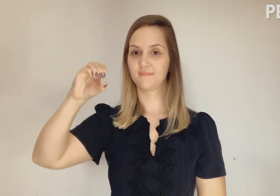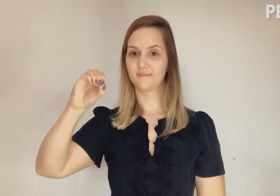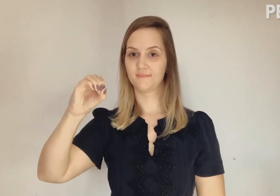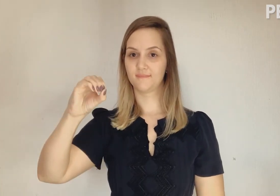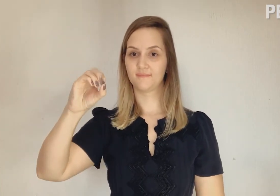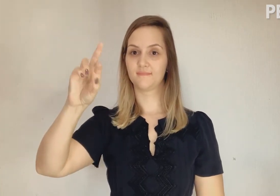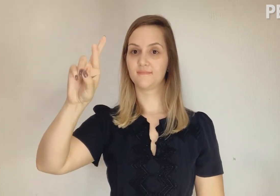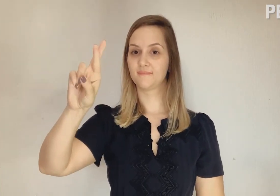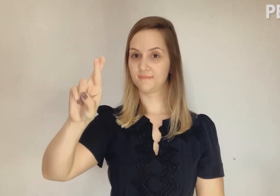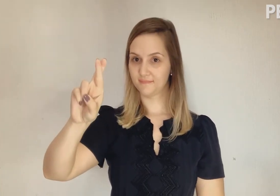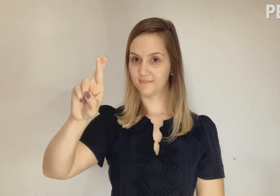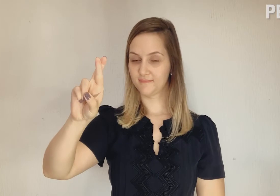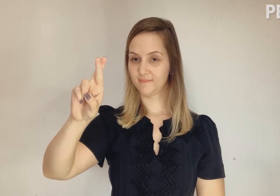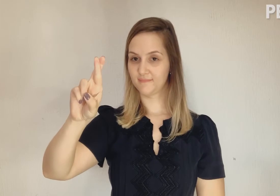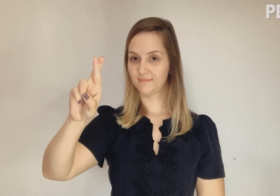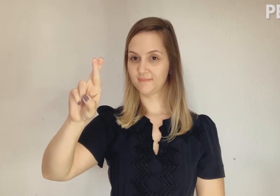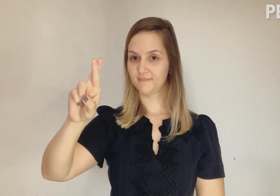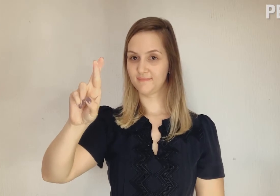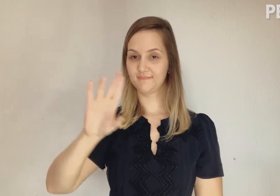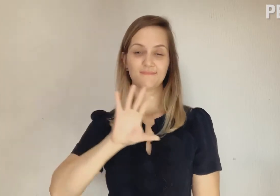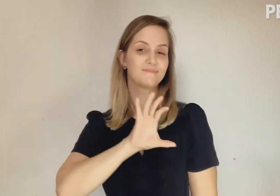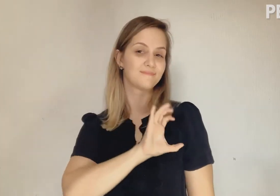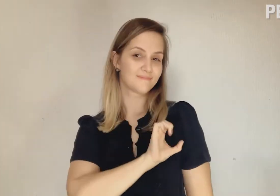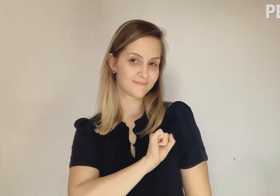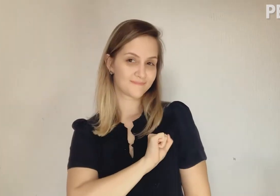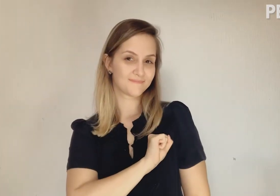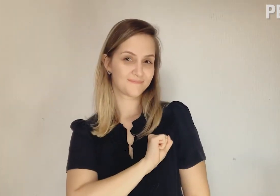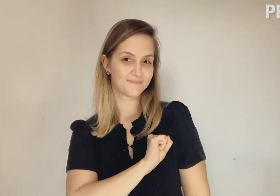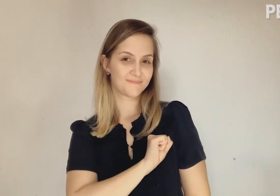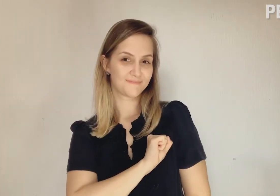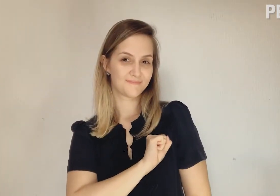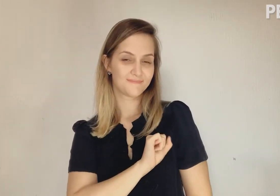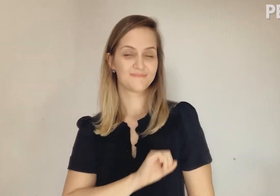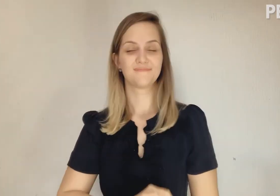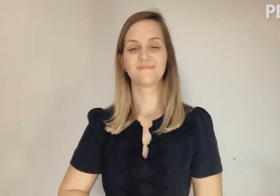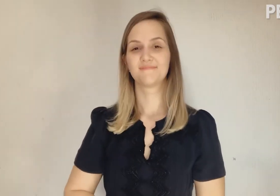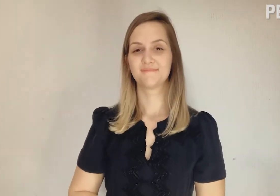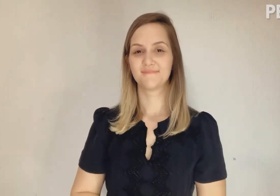Número 1, amor. Este é o sinal de amor.